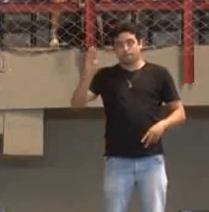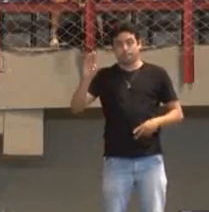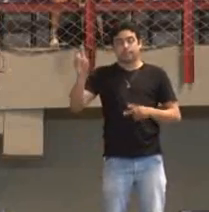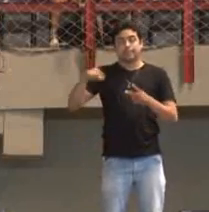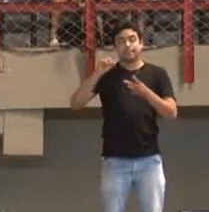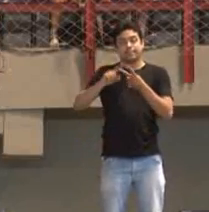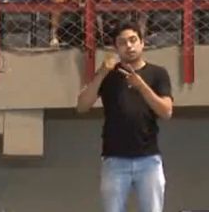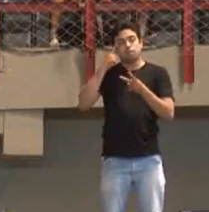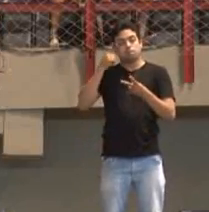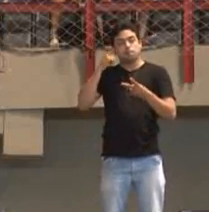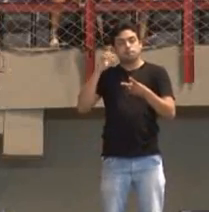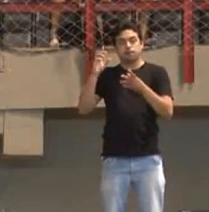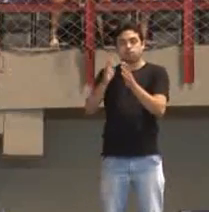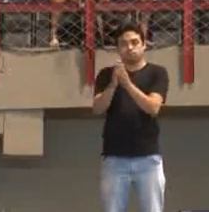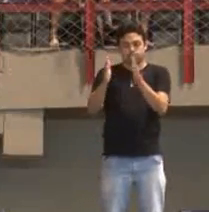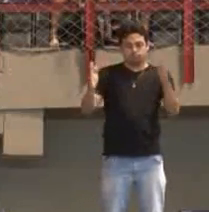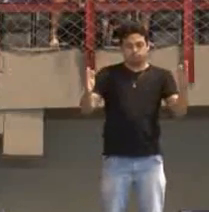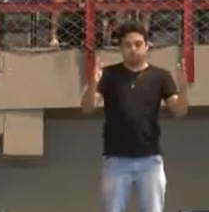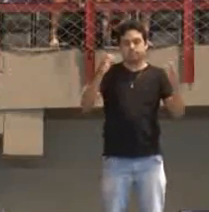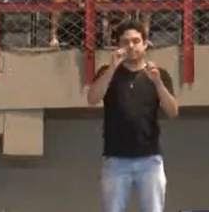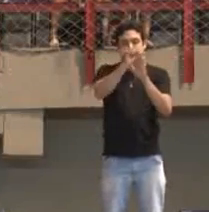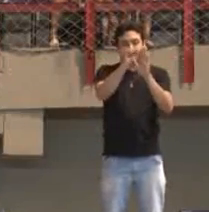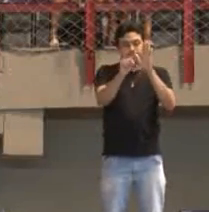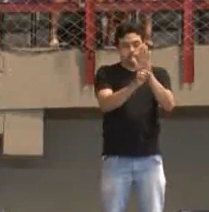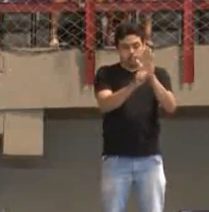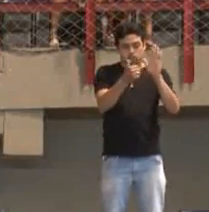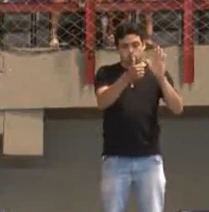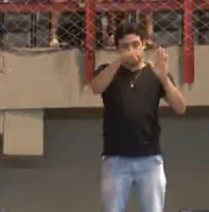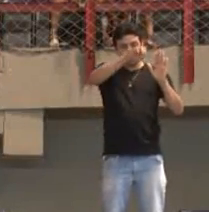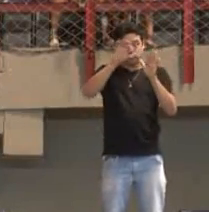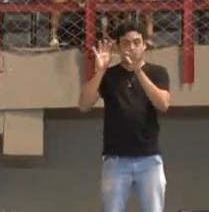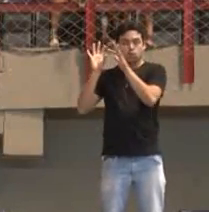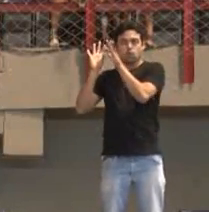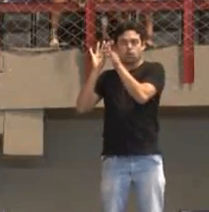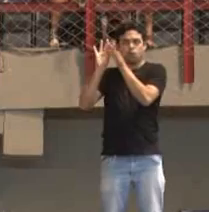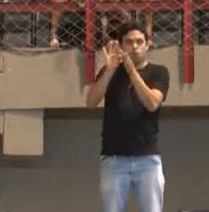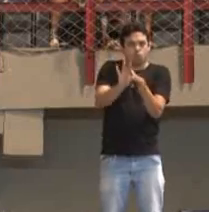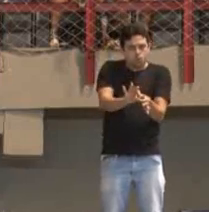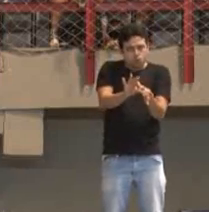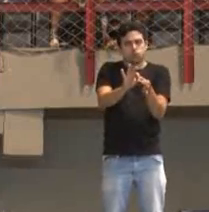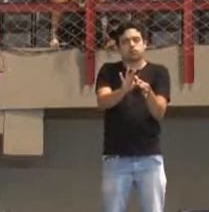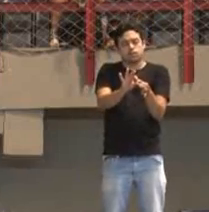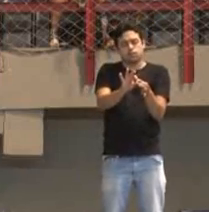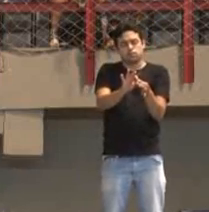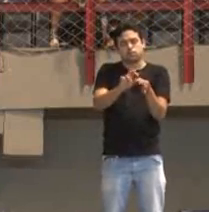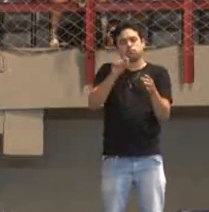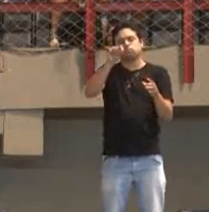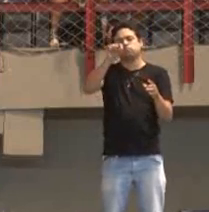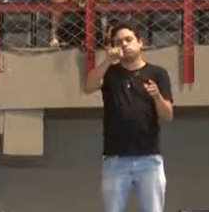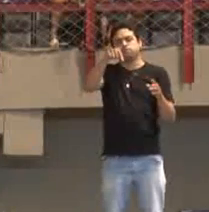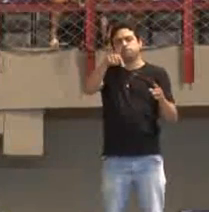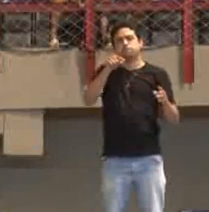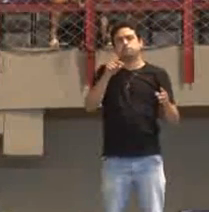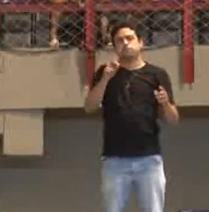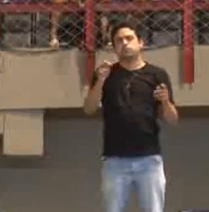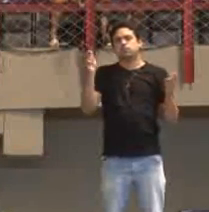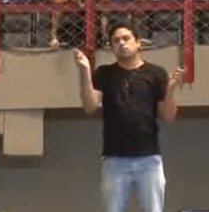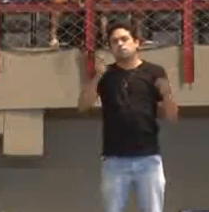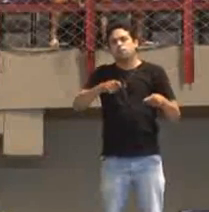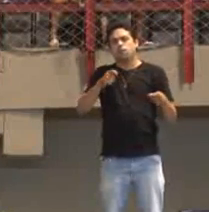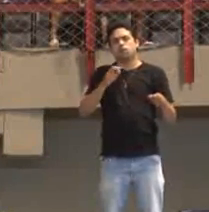o contexto do século XIX, última metade do século XIX,